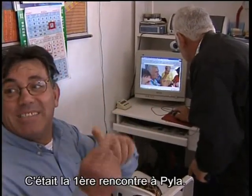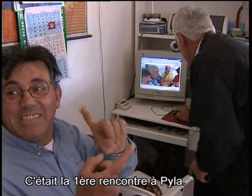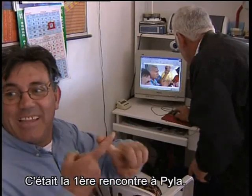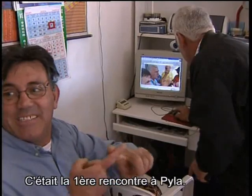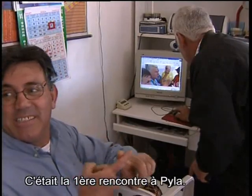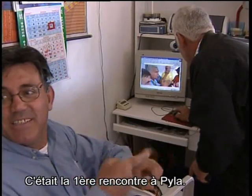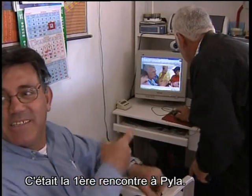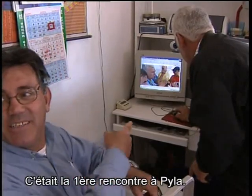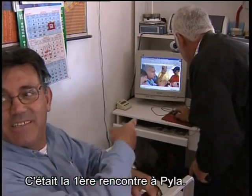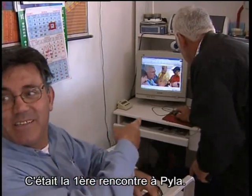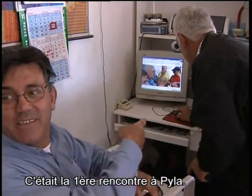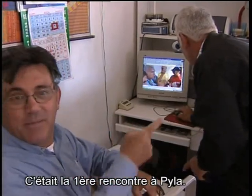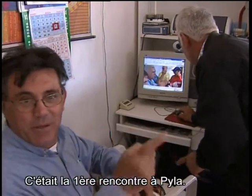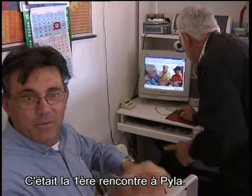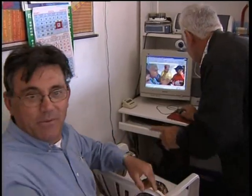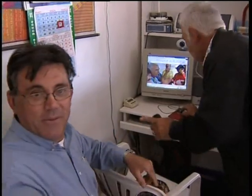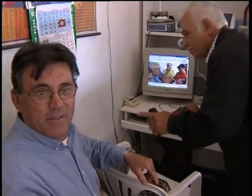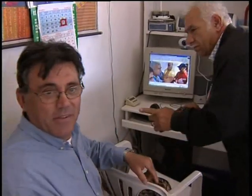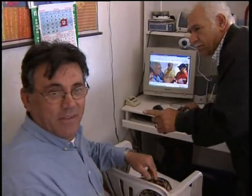C'était la première rencontre à Pila.